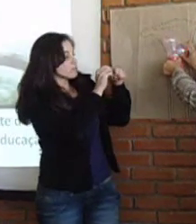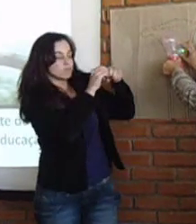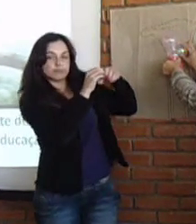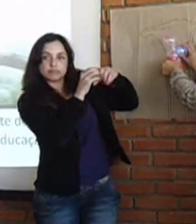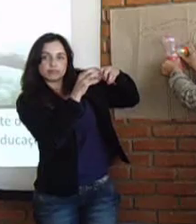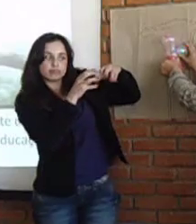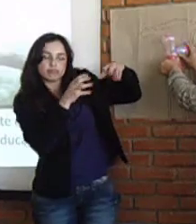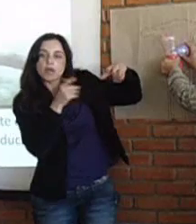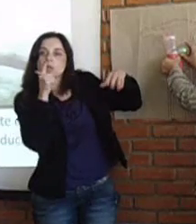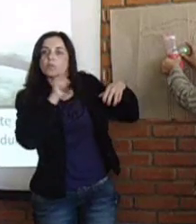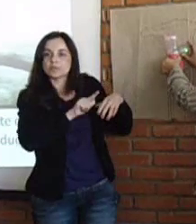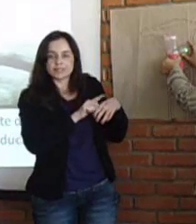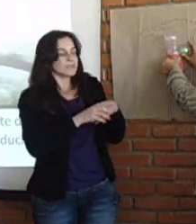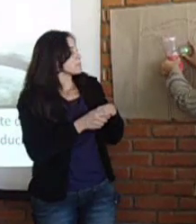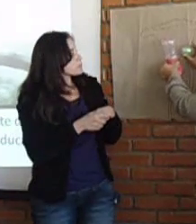placenta.